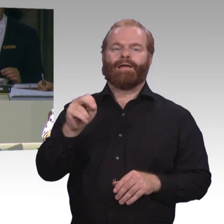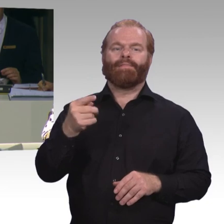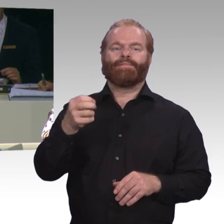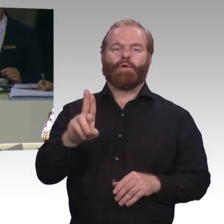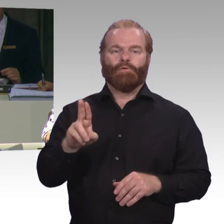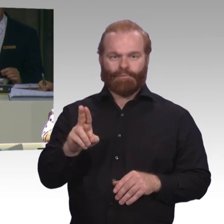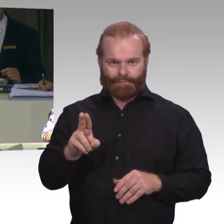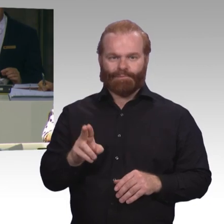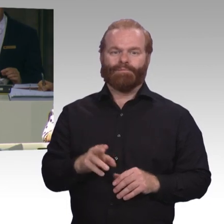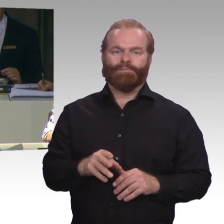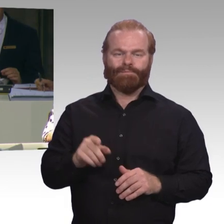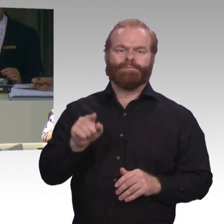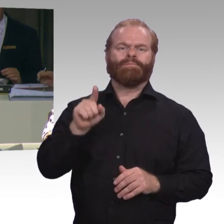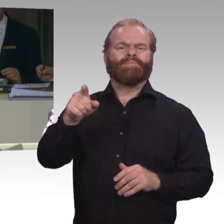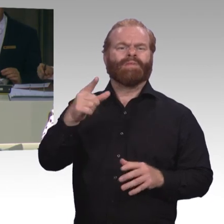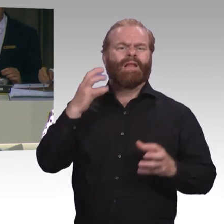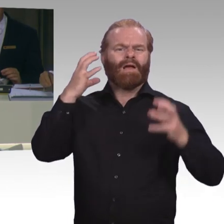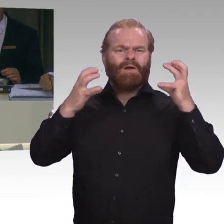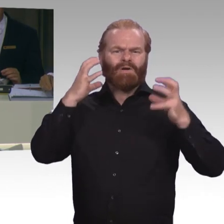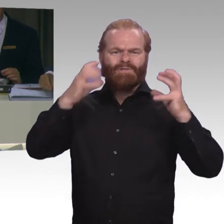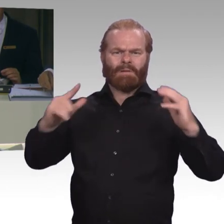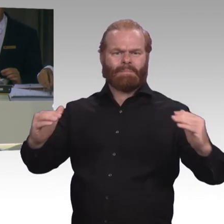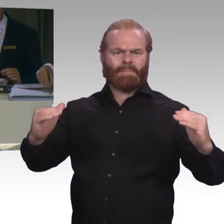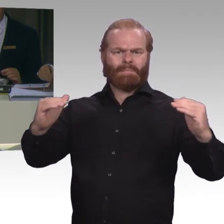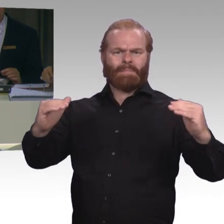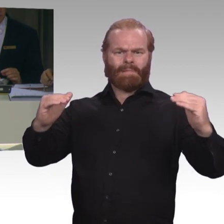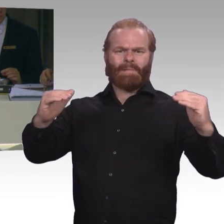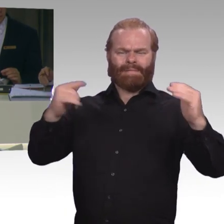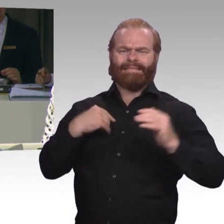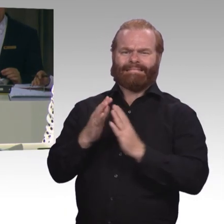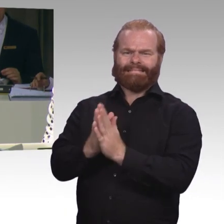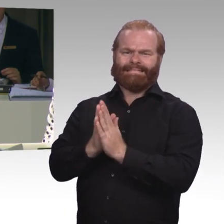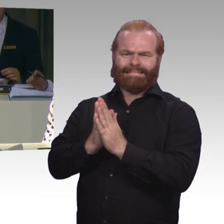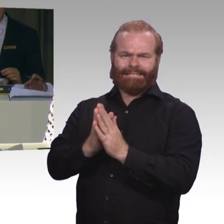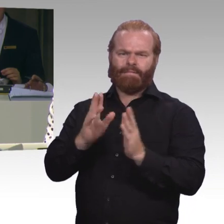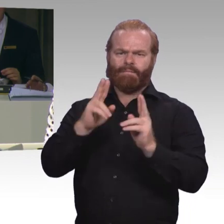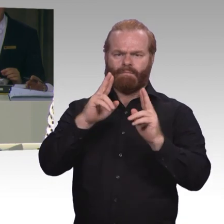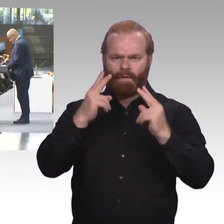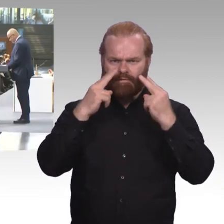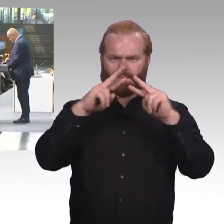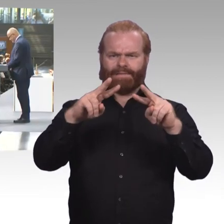beiden letzten Rednern in dieser Debatte, die genügende Aufmerksamkeit zuzukommen zu lassen.